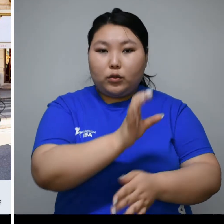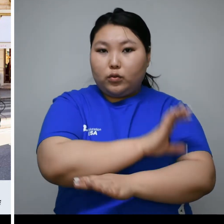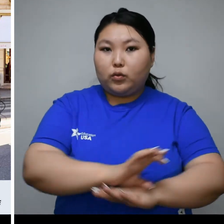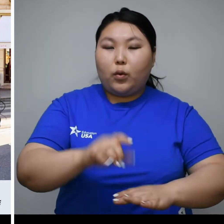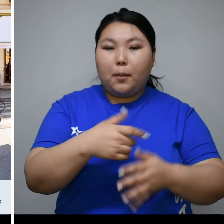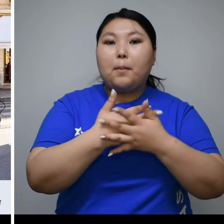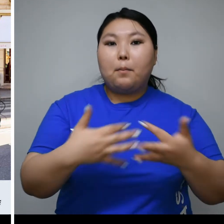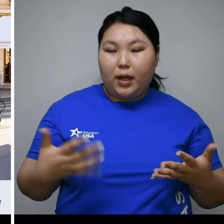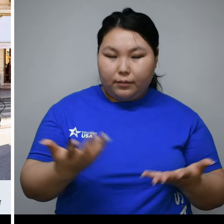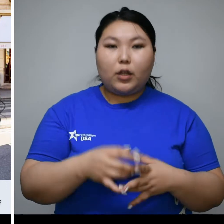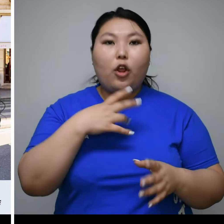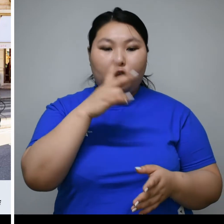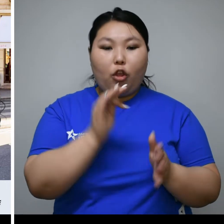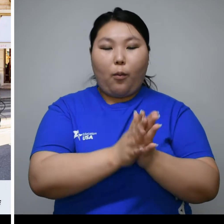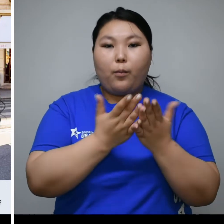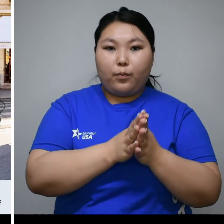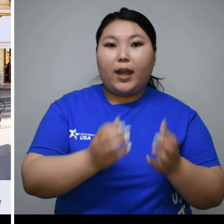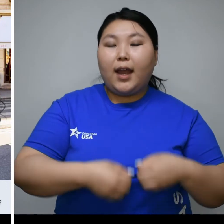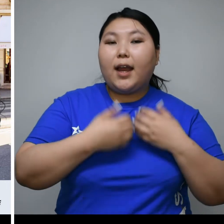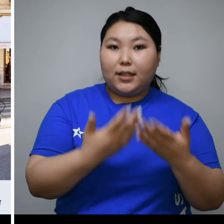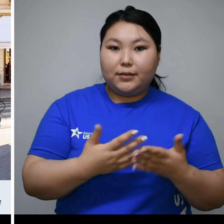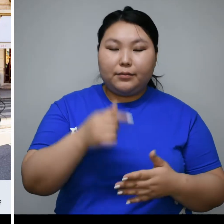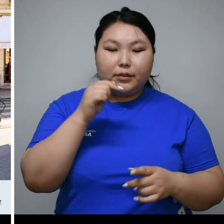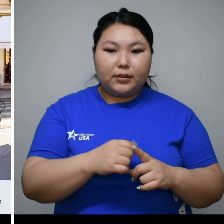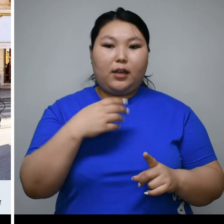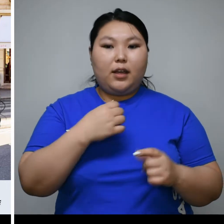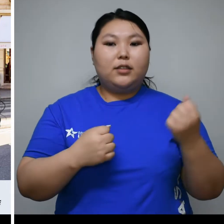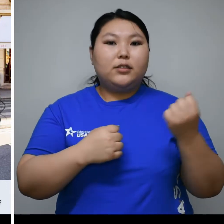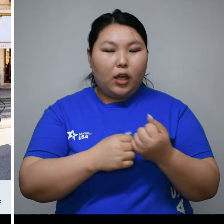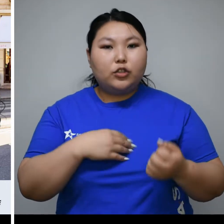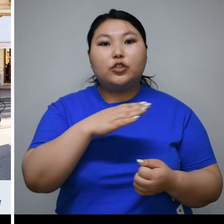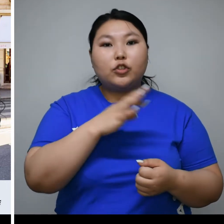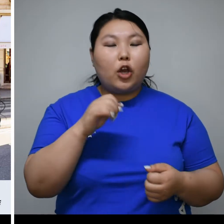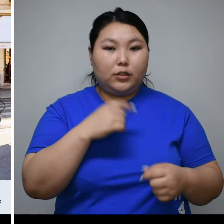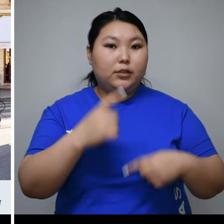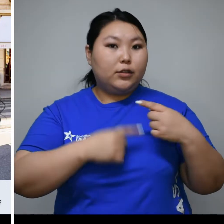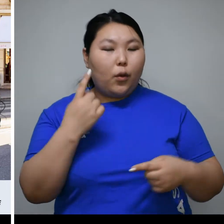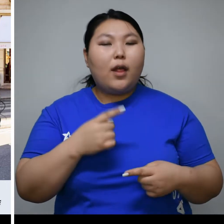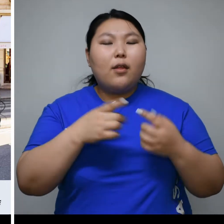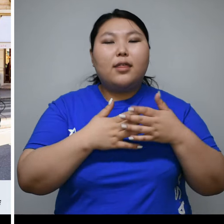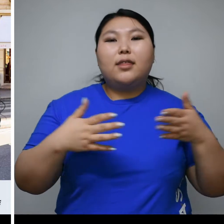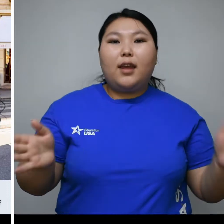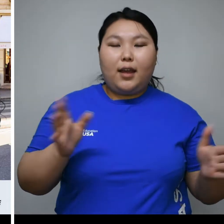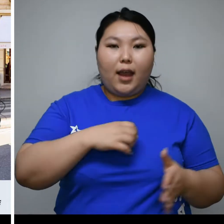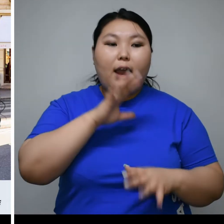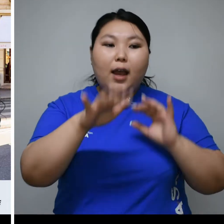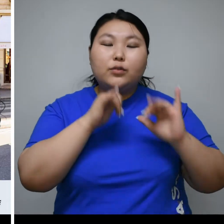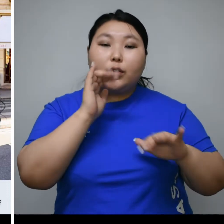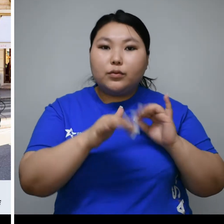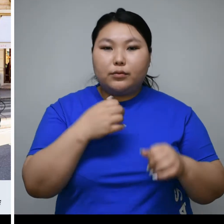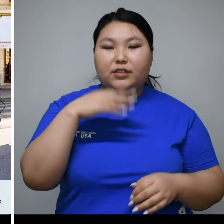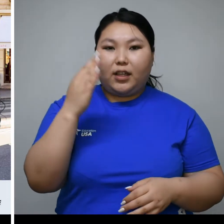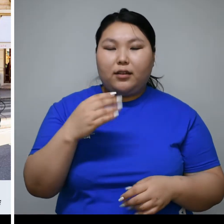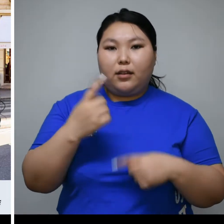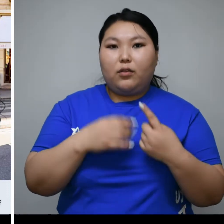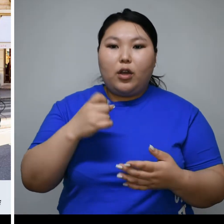байгаа сургалтын материал эсвэл номон дээр гарсан яг тэмдэгтэйлэд тоо гэхээс илүүтэйгээр илүү нээлттэй